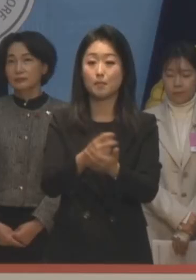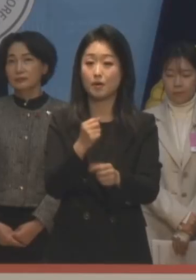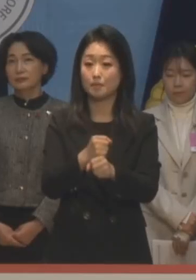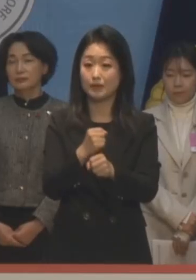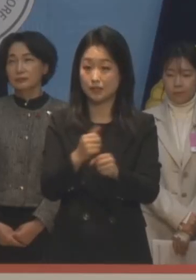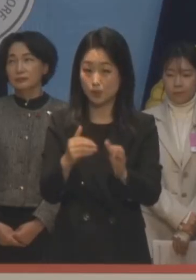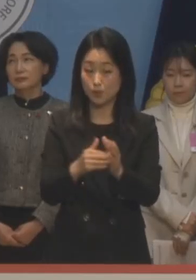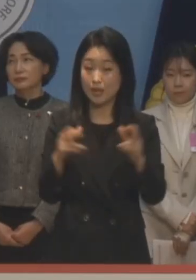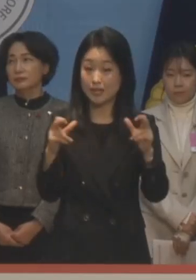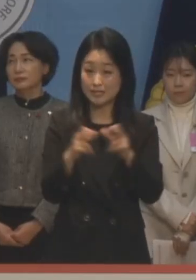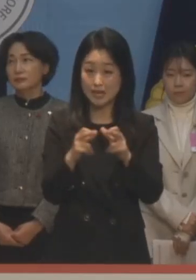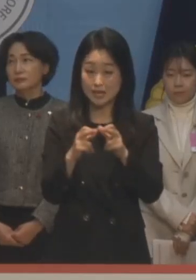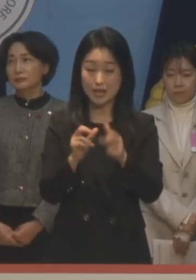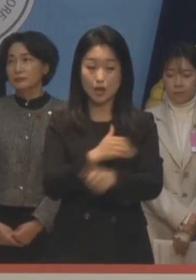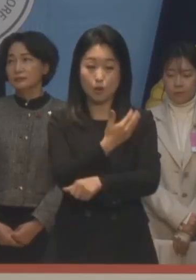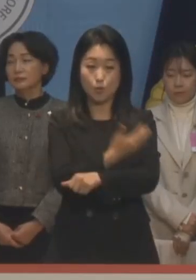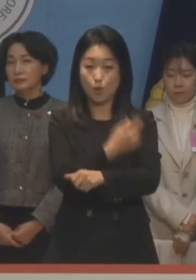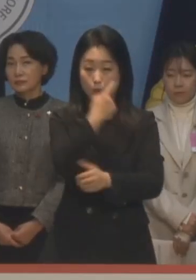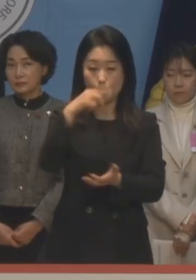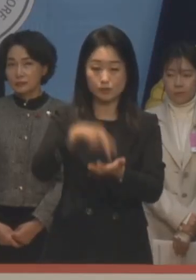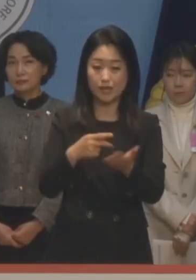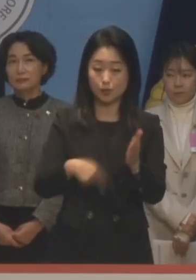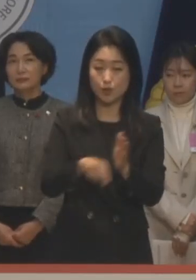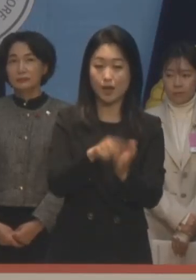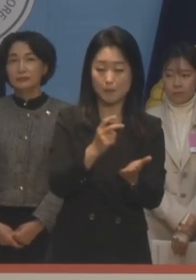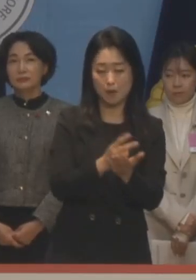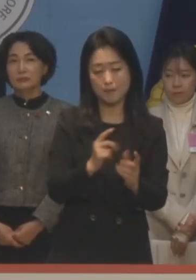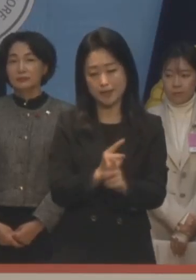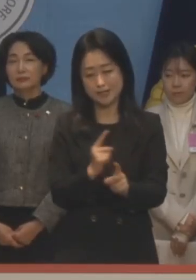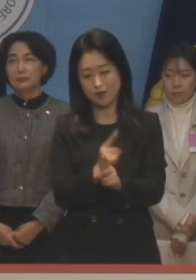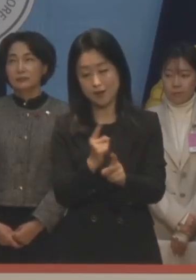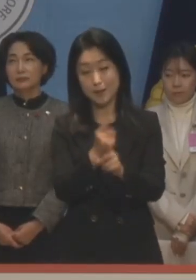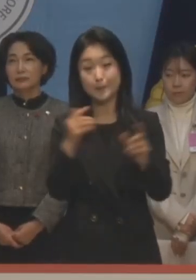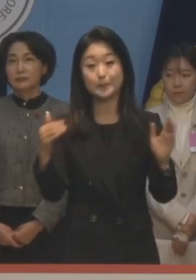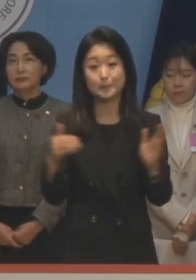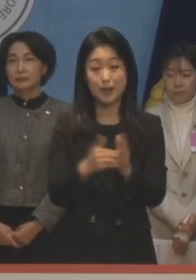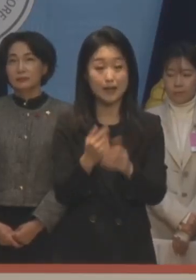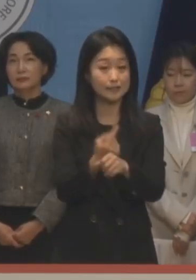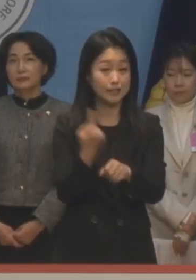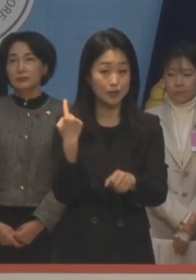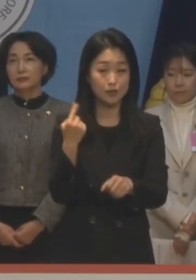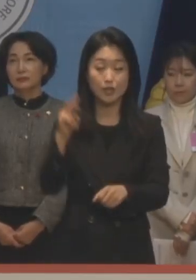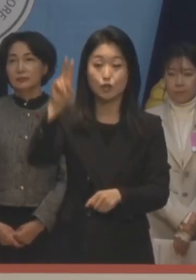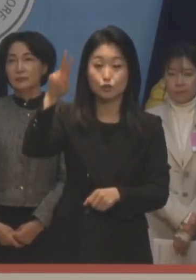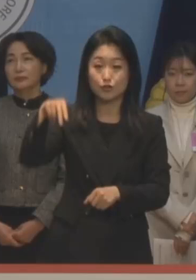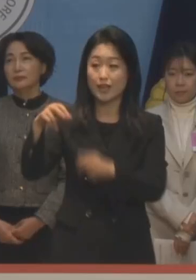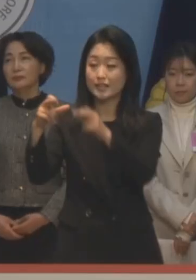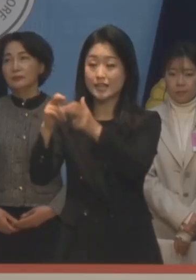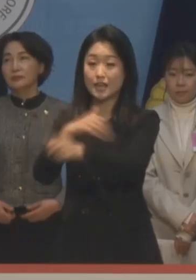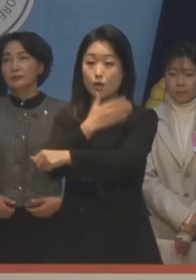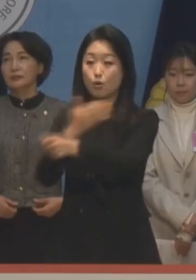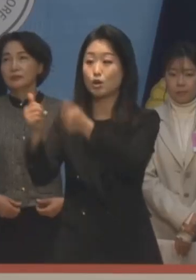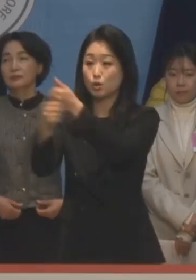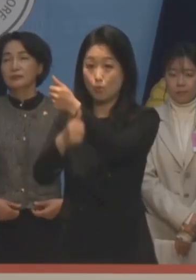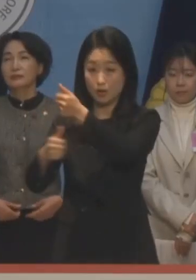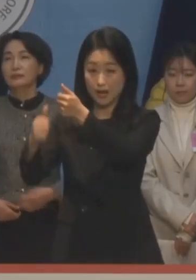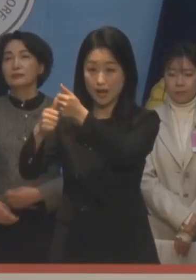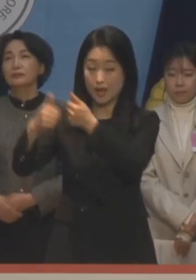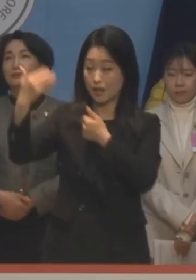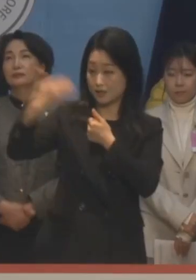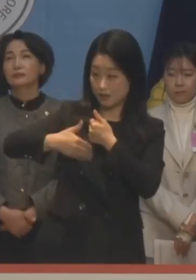보장을 위한 수많은 법률의 개정이 이루어졌습니다. 또한 작년에는 유엔 장애인권리위원회 진정을